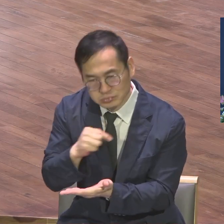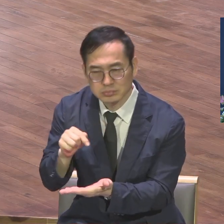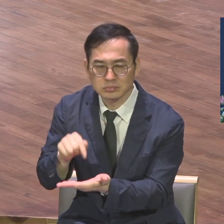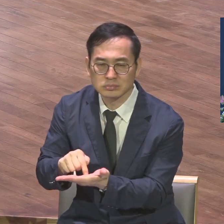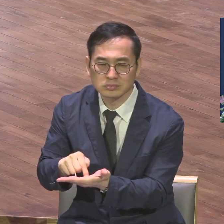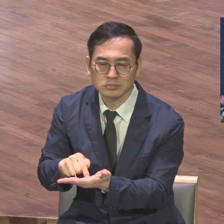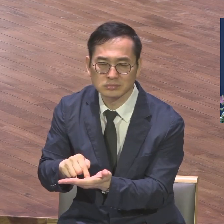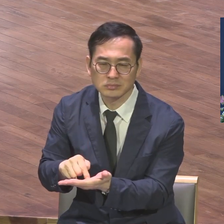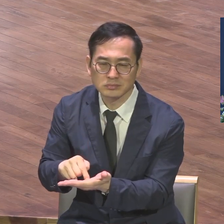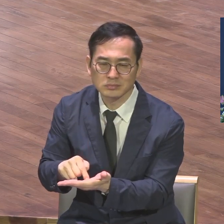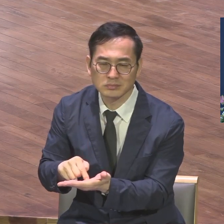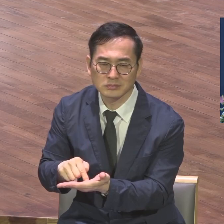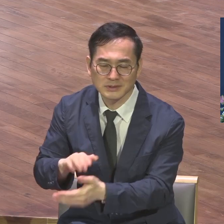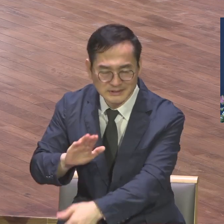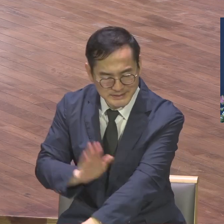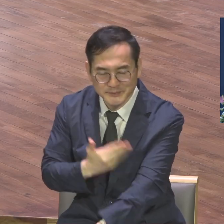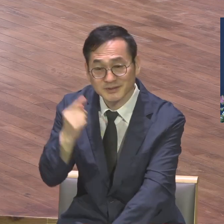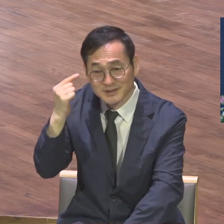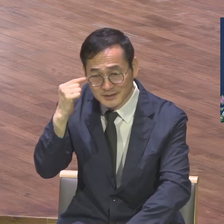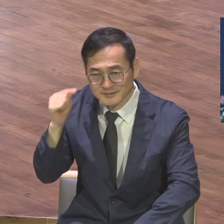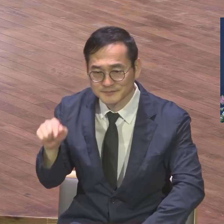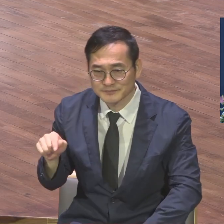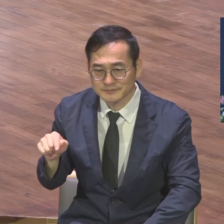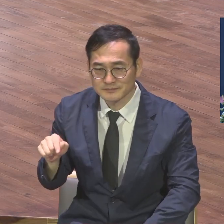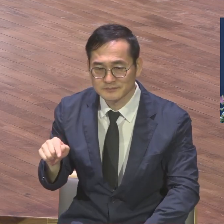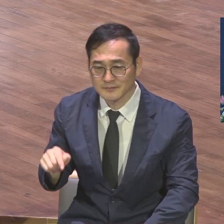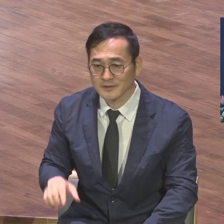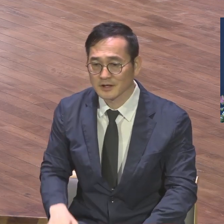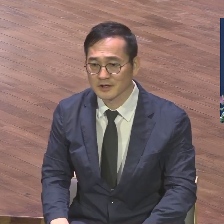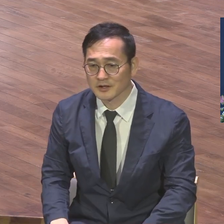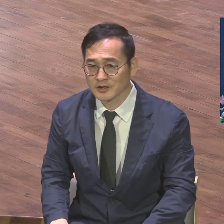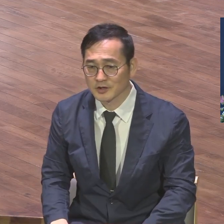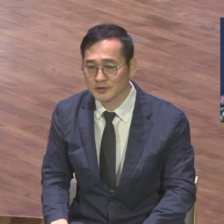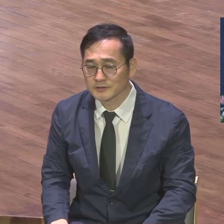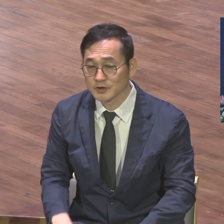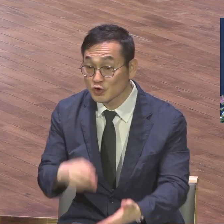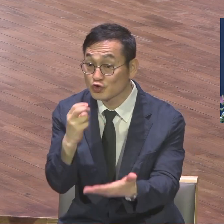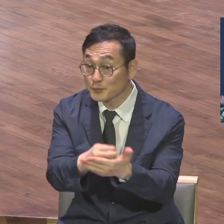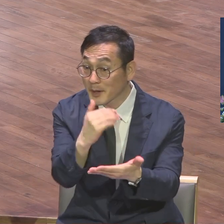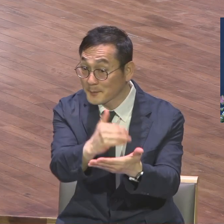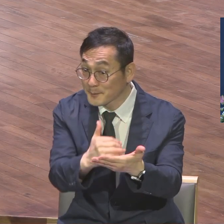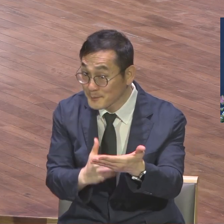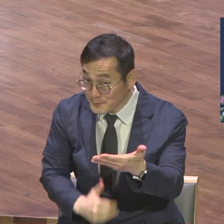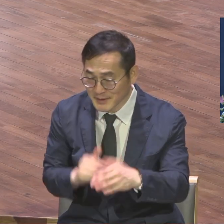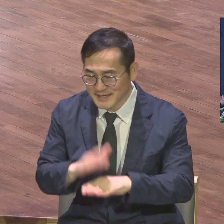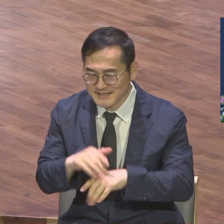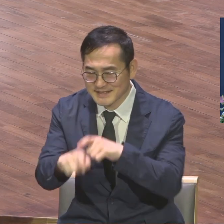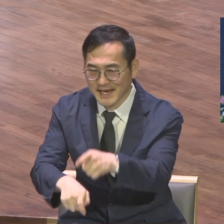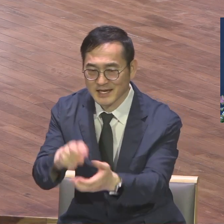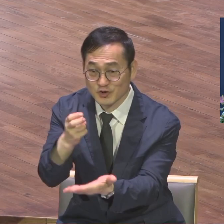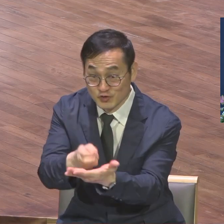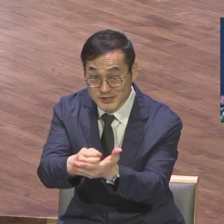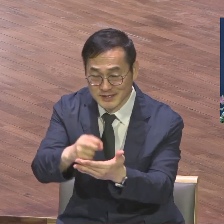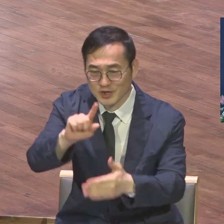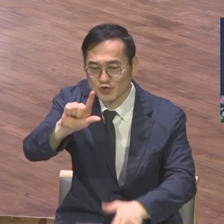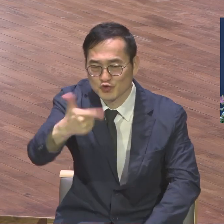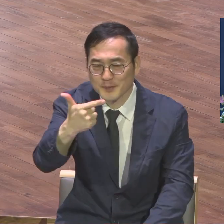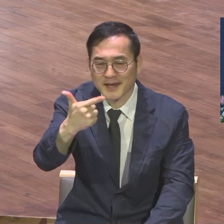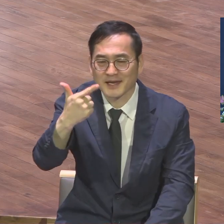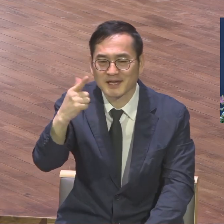당시 유대교의 율법에는 613개의 시행규칙이 있었어요. 이